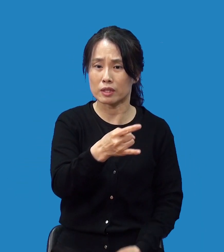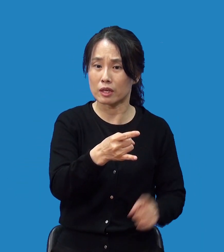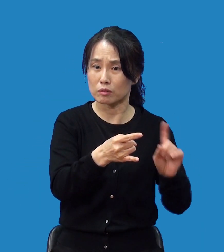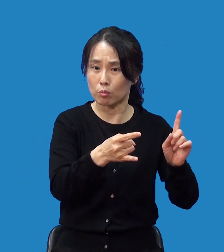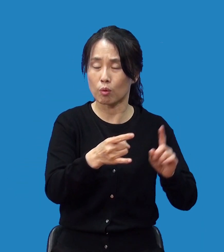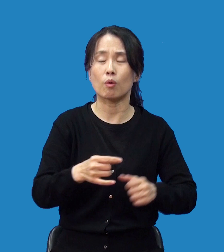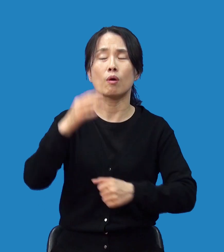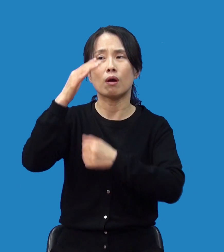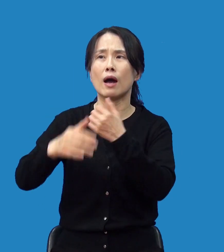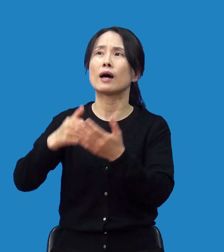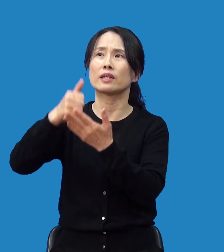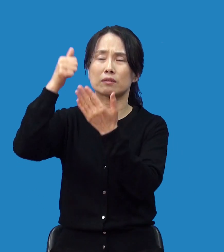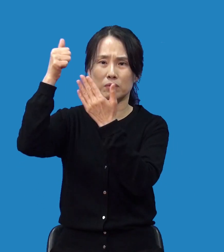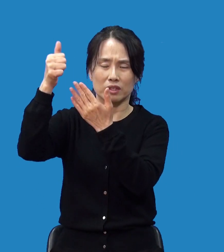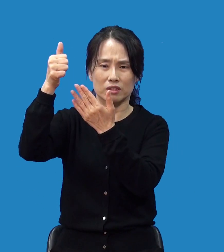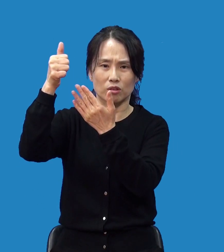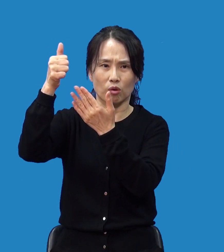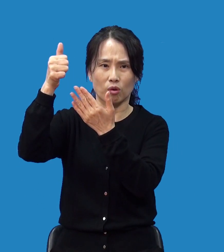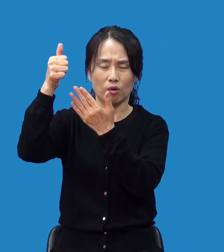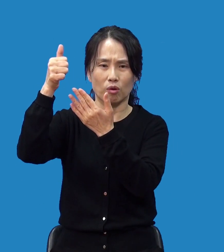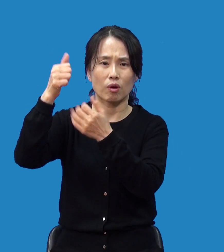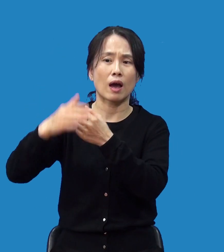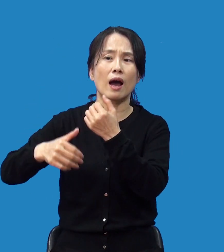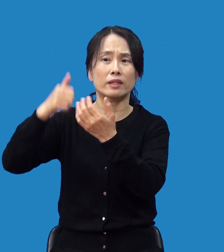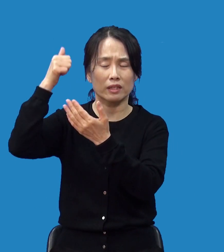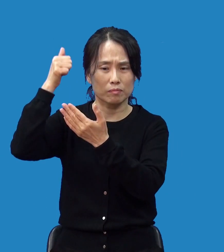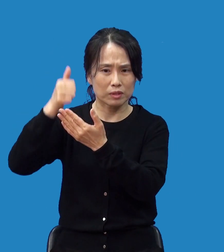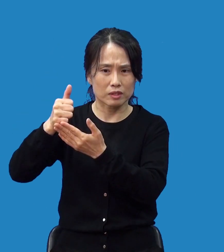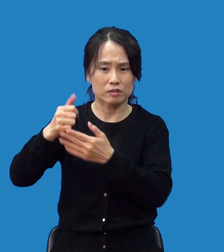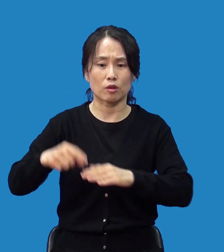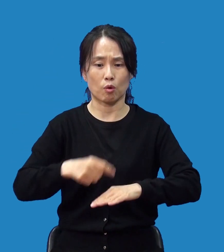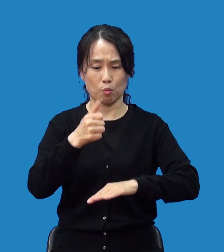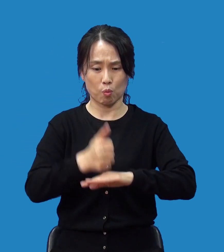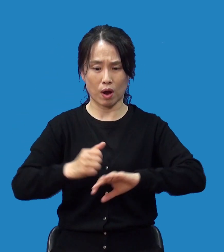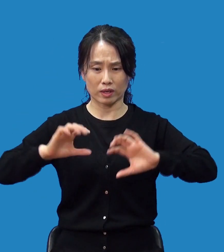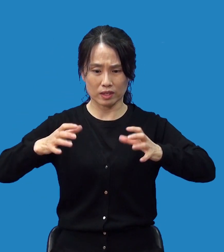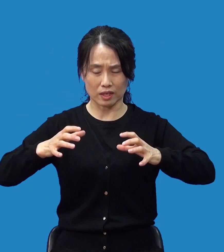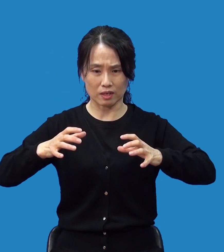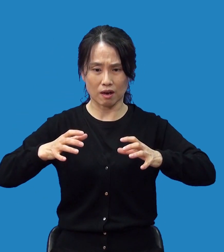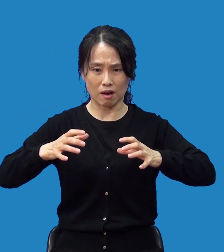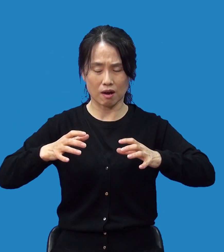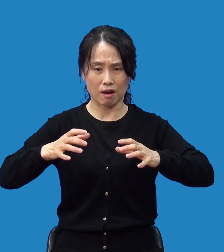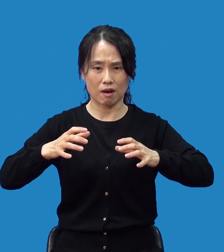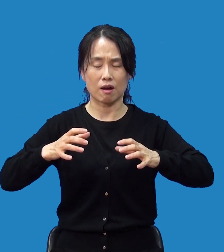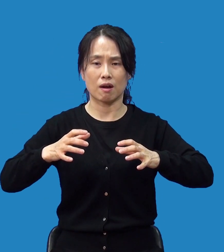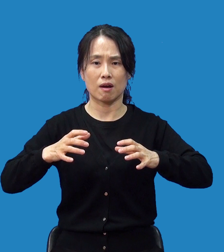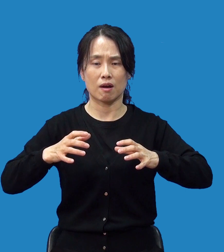야훼 하나님께서 이미 왕의 나라의 시대를